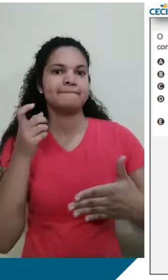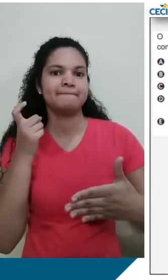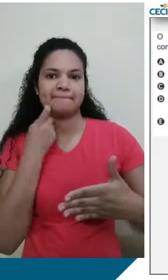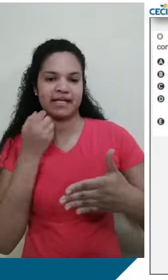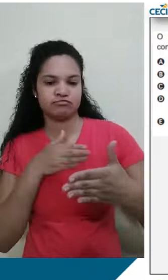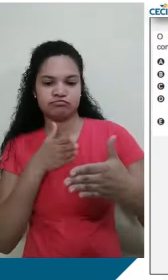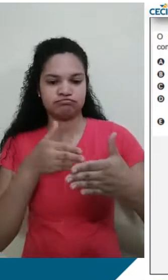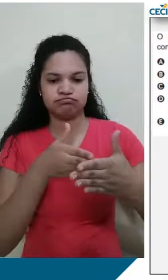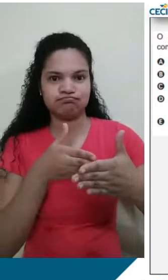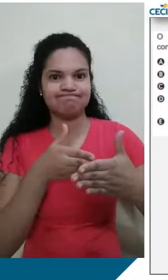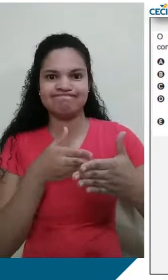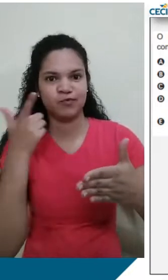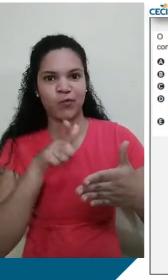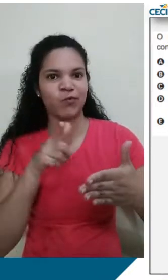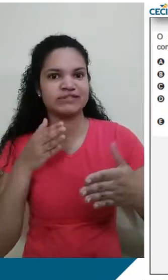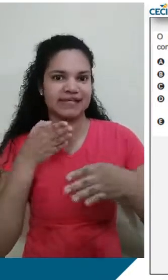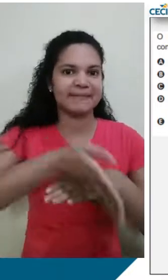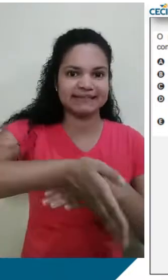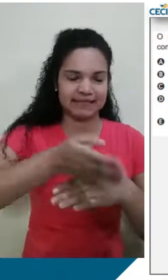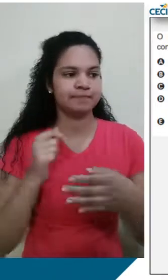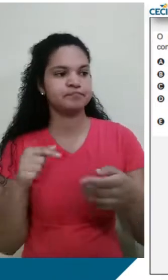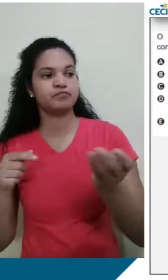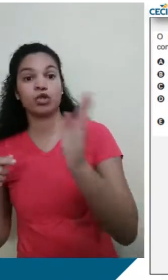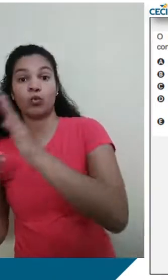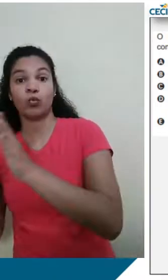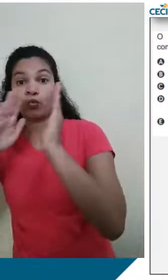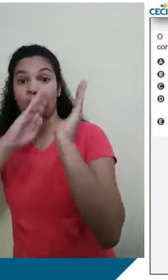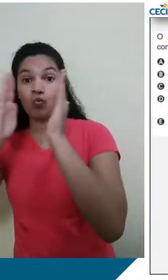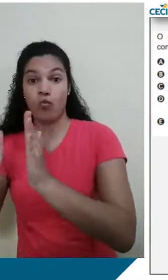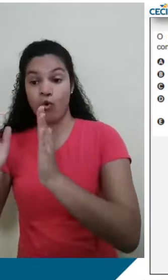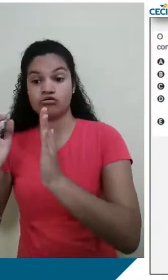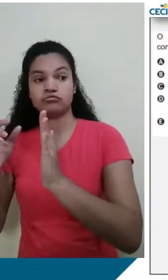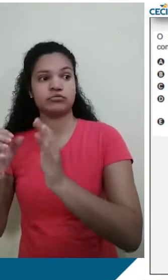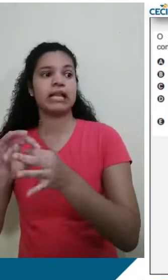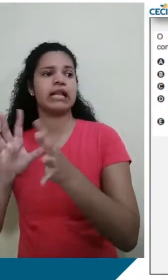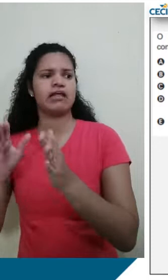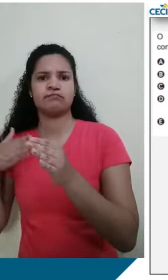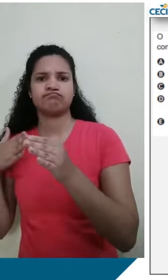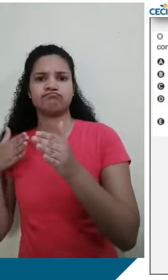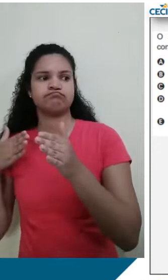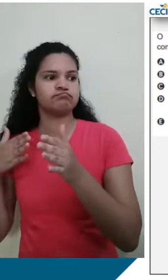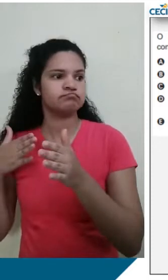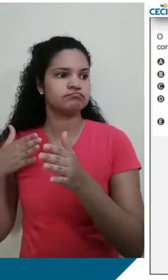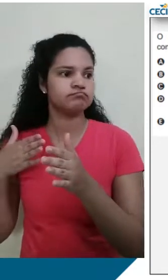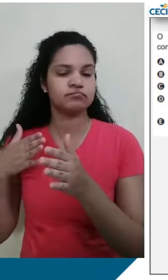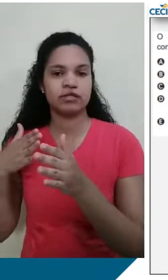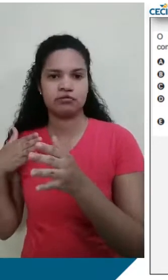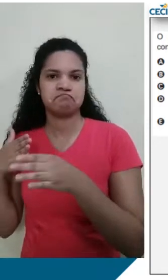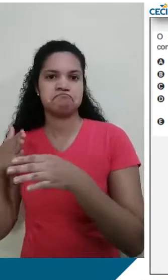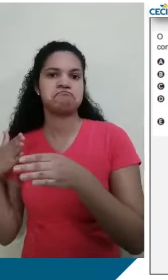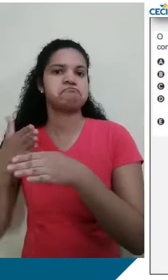ideia do experimento, então, foi comparar o efeito dos peixes predadores